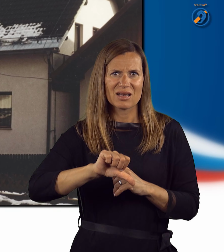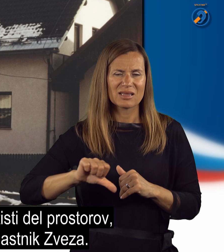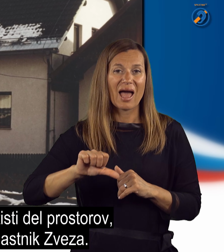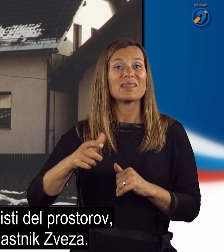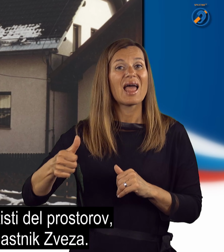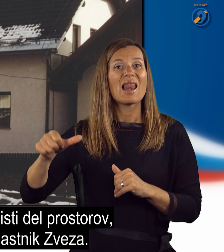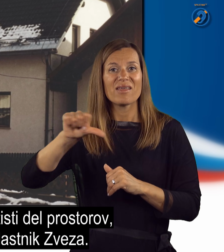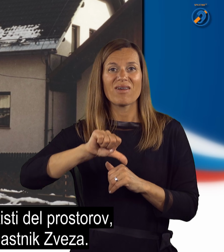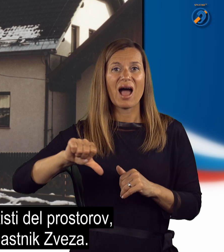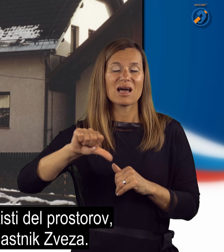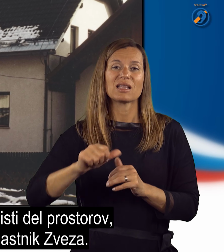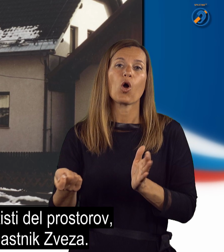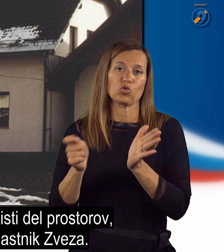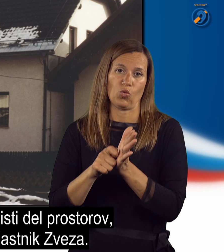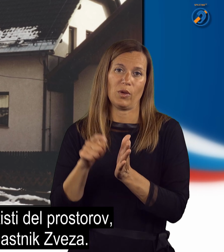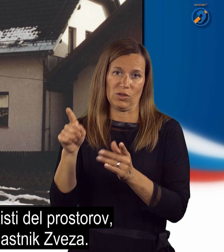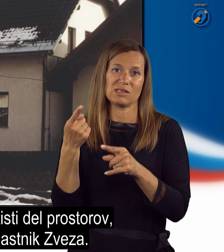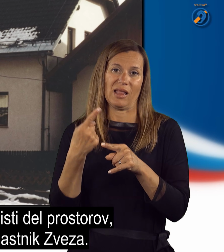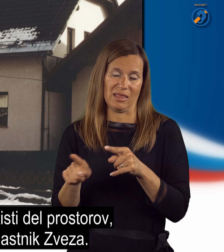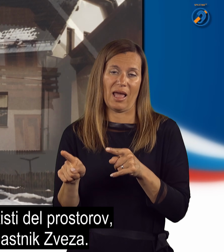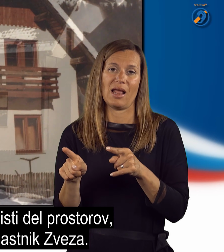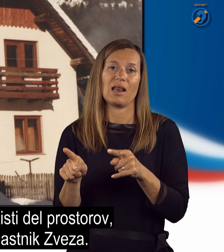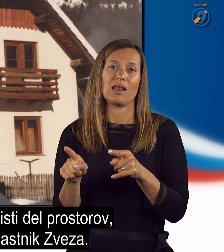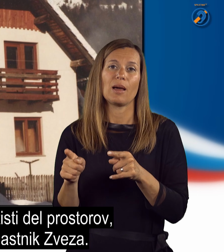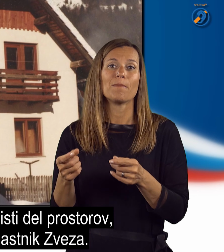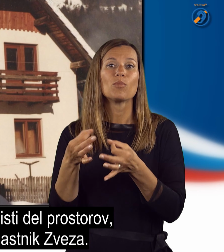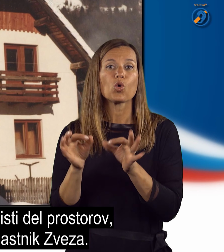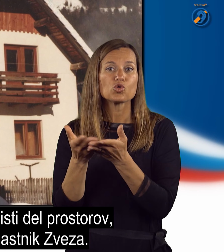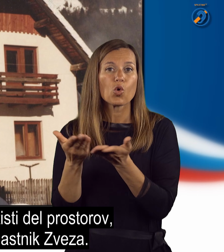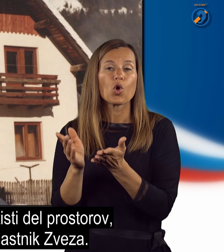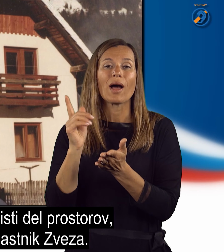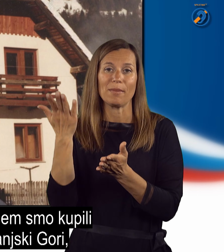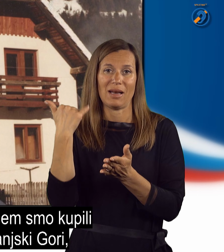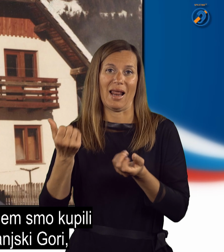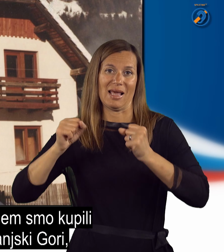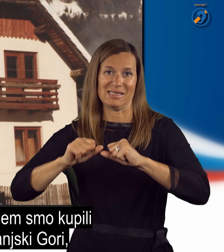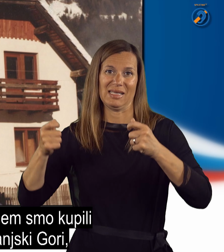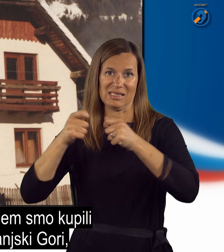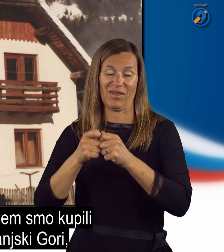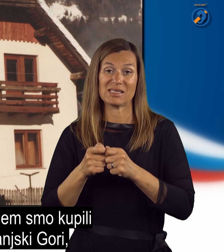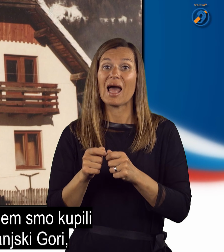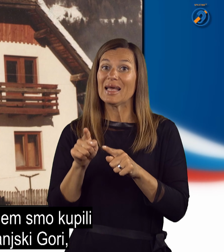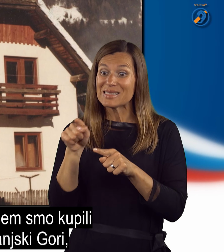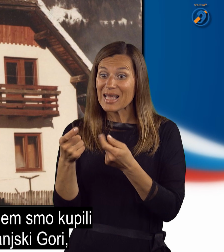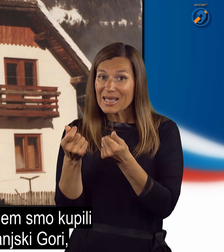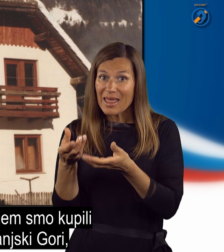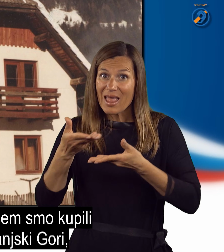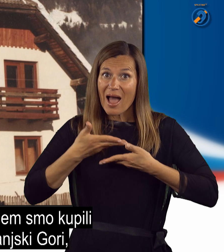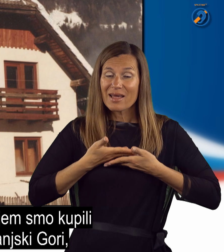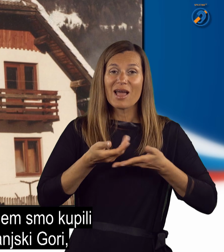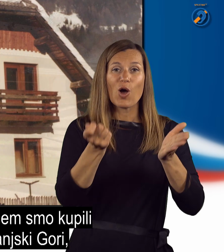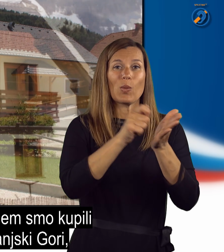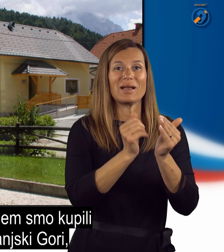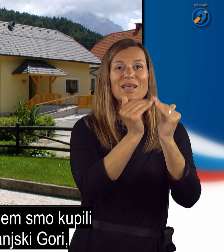in livar je odkupil tisti del prostorov, ki je bila lastnik Zveza in z tega denarja smo kupili hišico